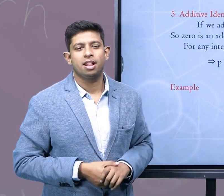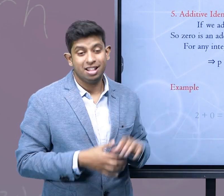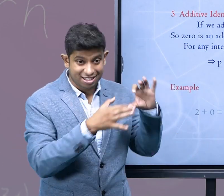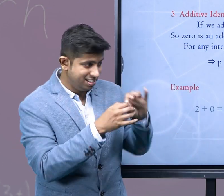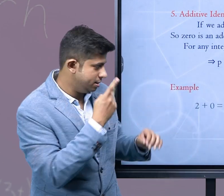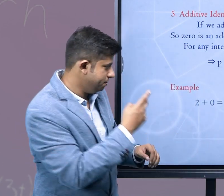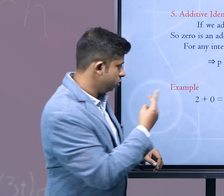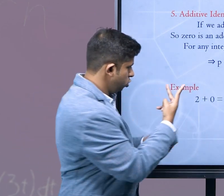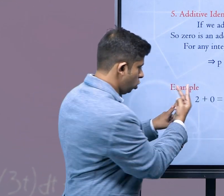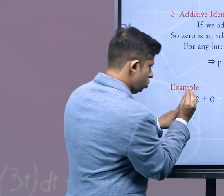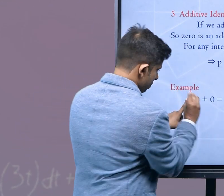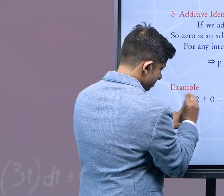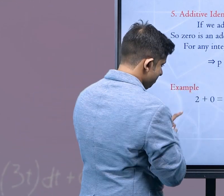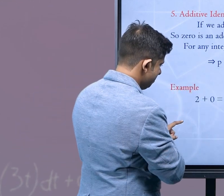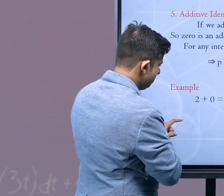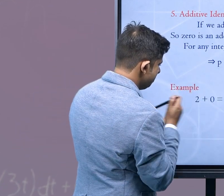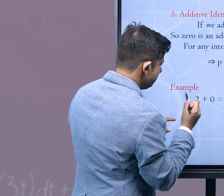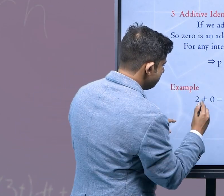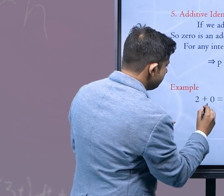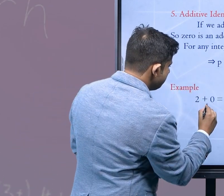उदाहरण 2 plus 0 is equals to 0.